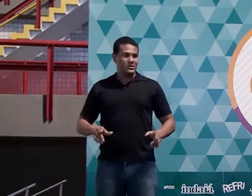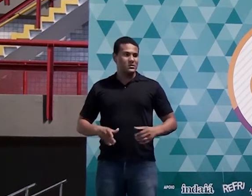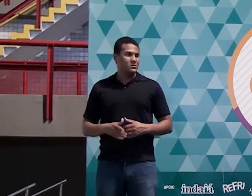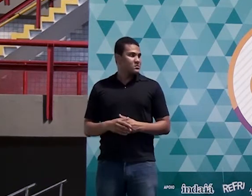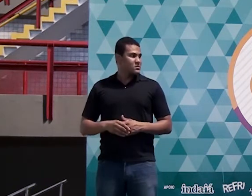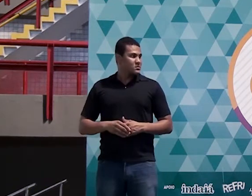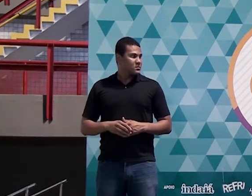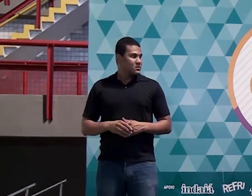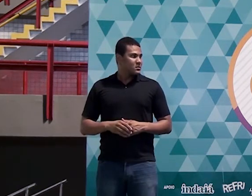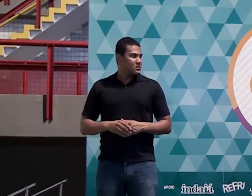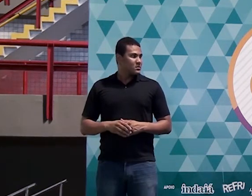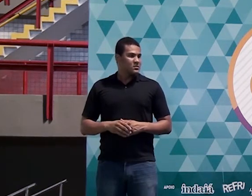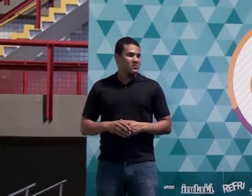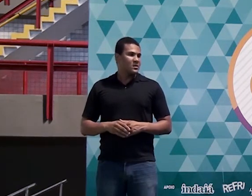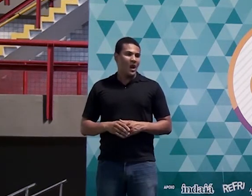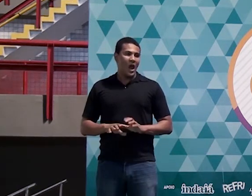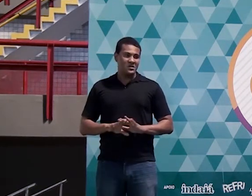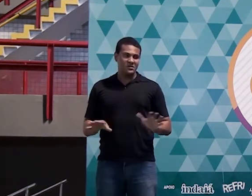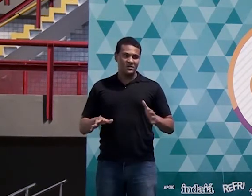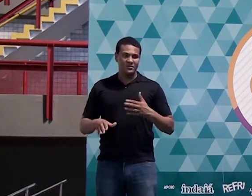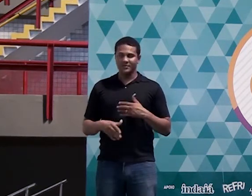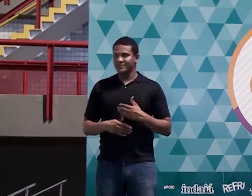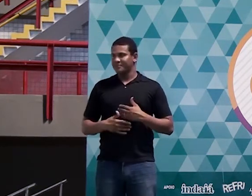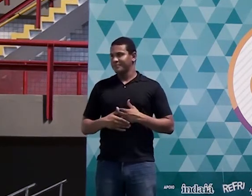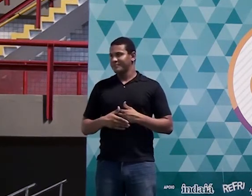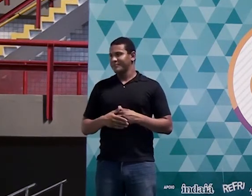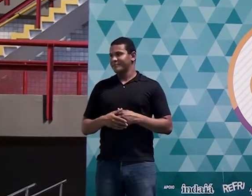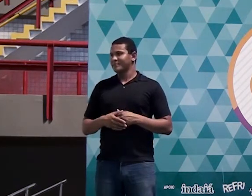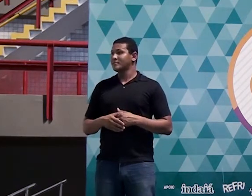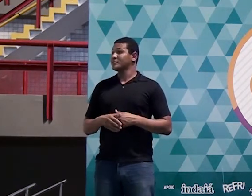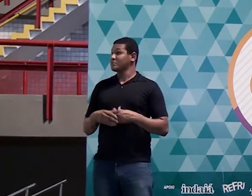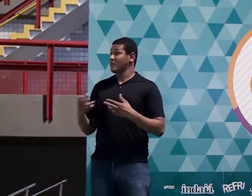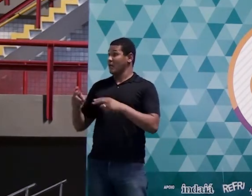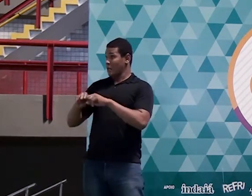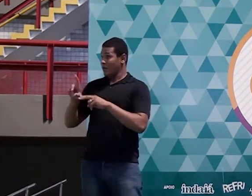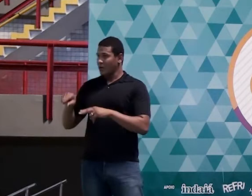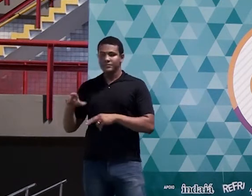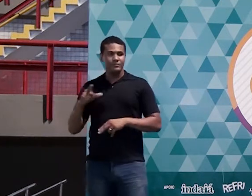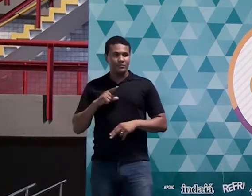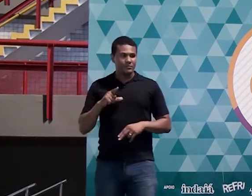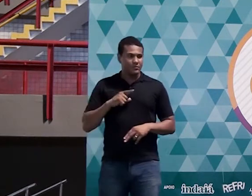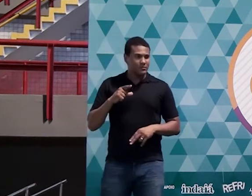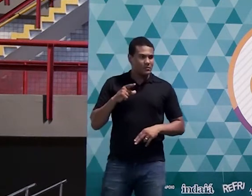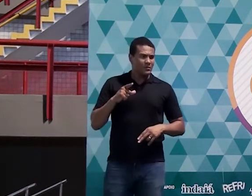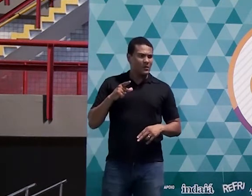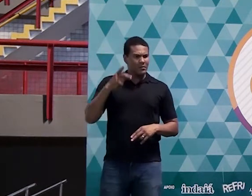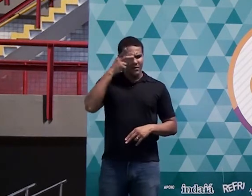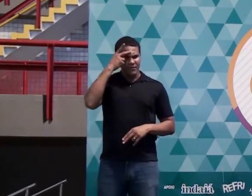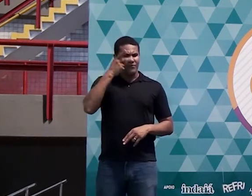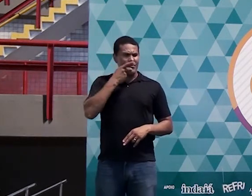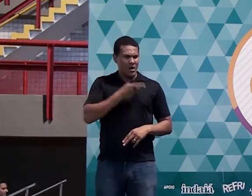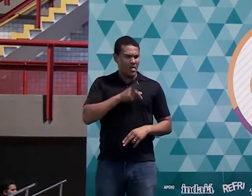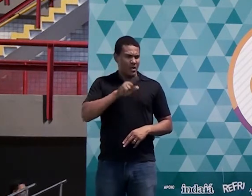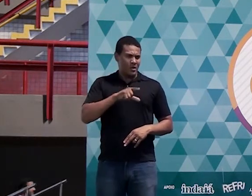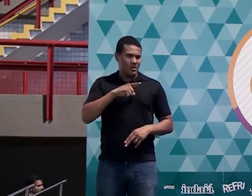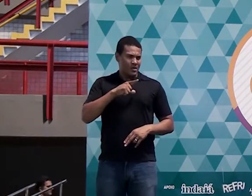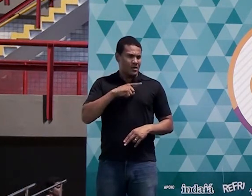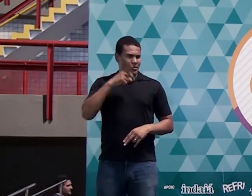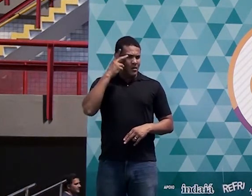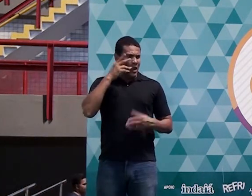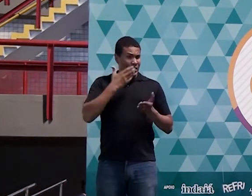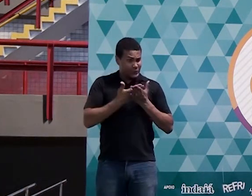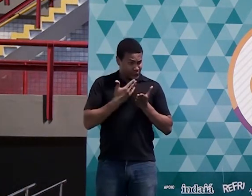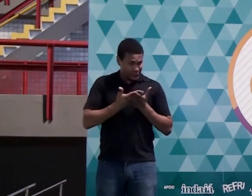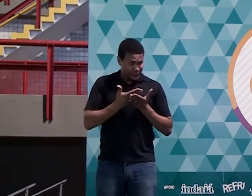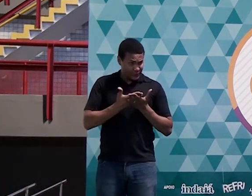Sim, só dá nós, beleza? Diz que onde tiver gente ganhando medalha em